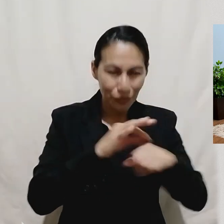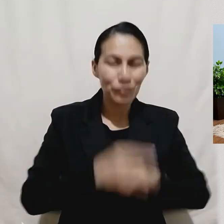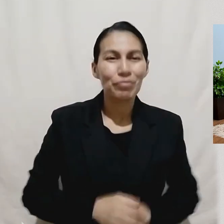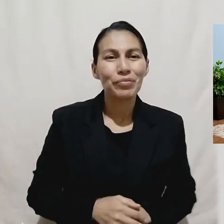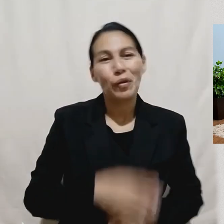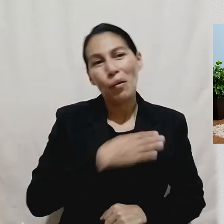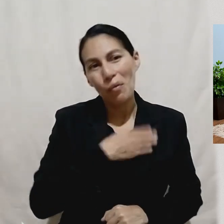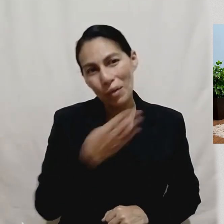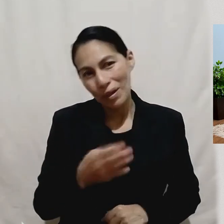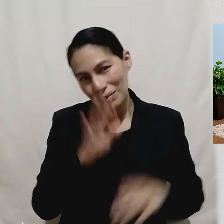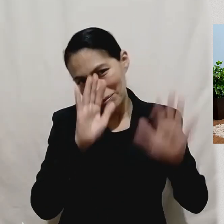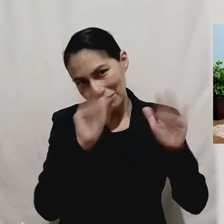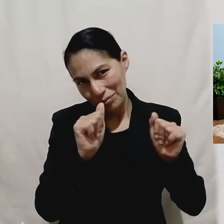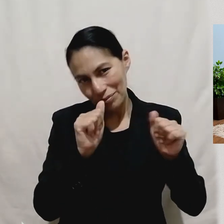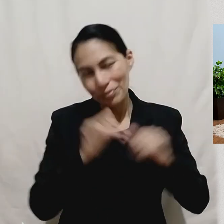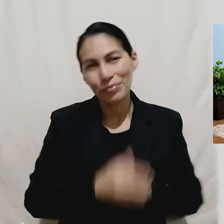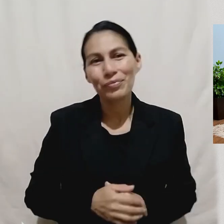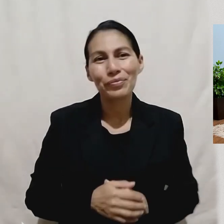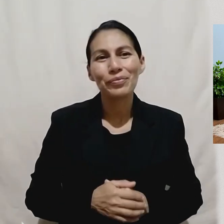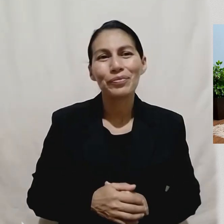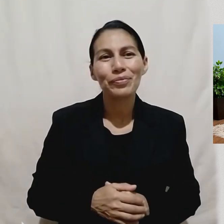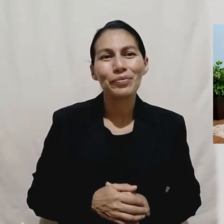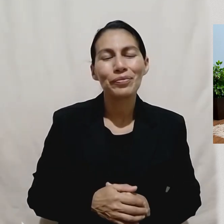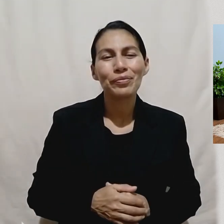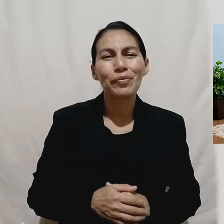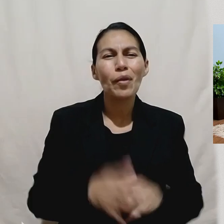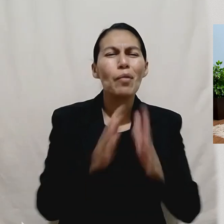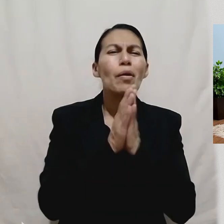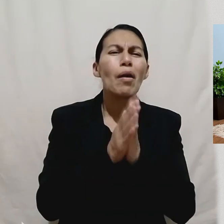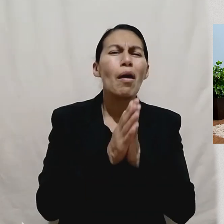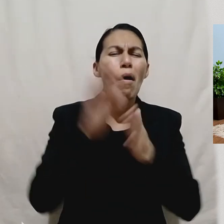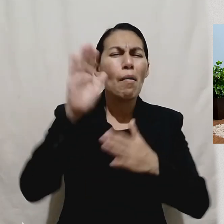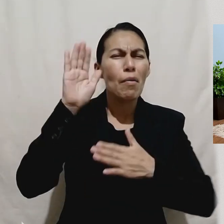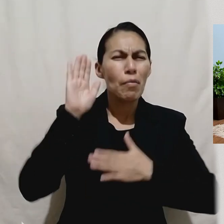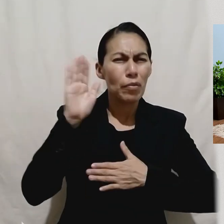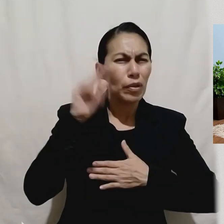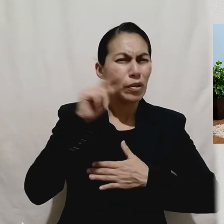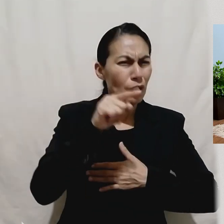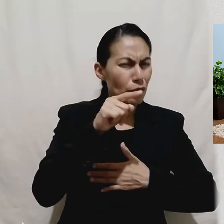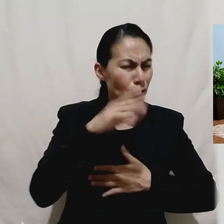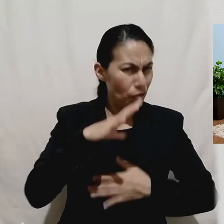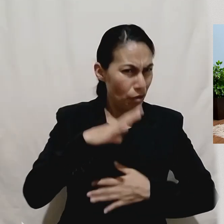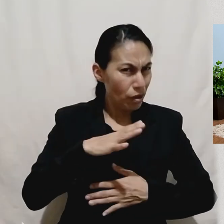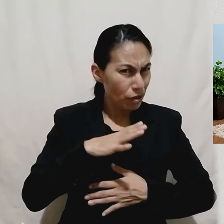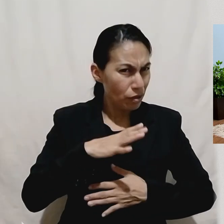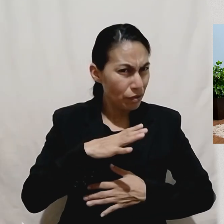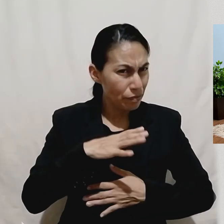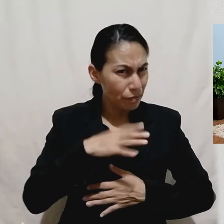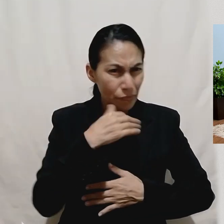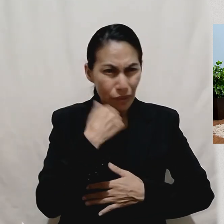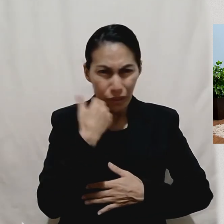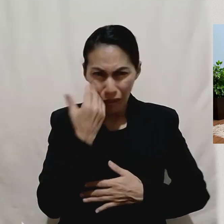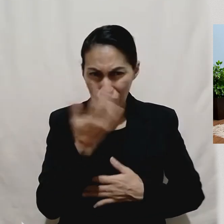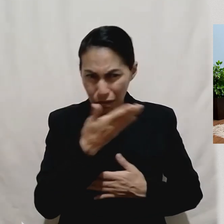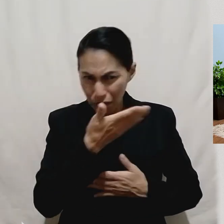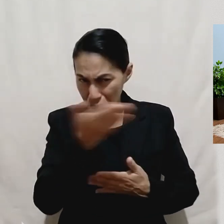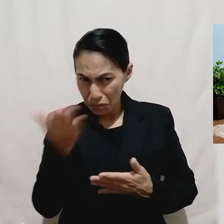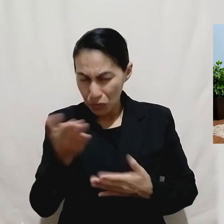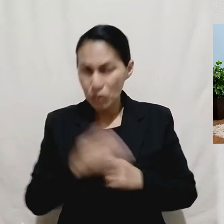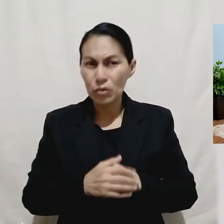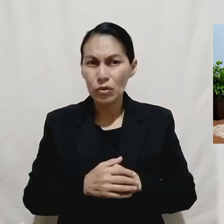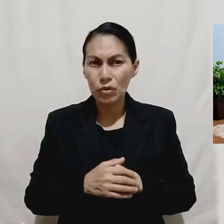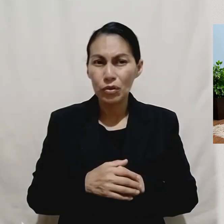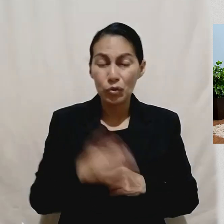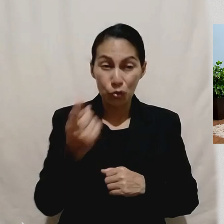y bueno nos vamos a despedir cuéntanos hay alguna promesa en especial que tengas que quisieras compartir